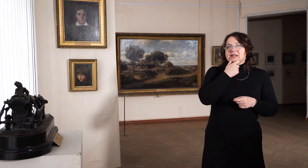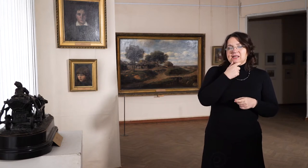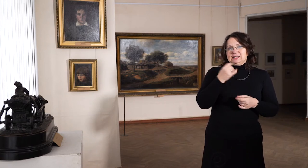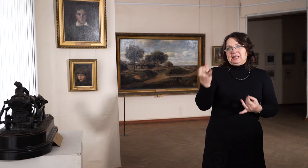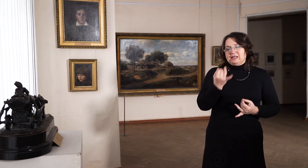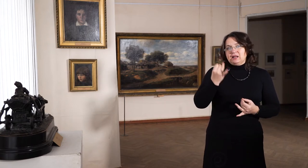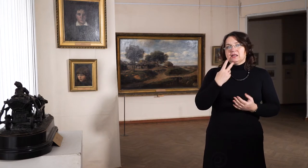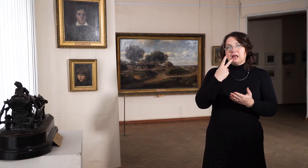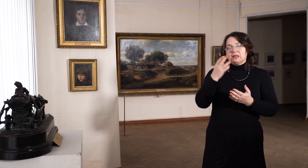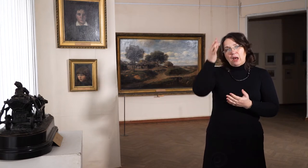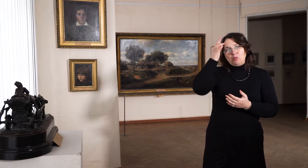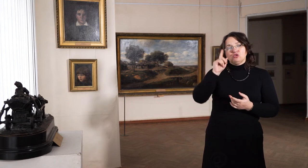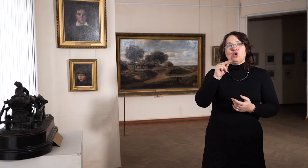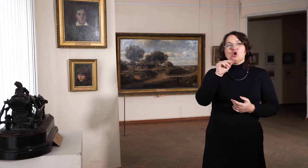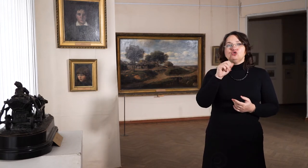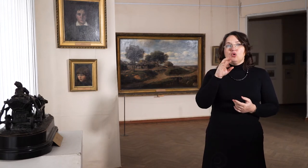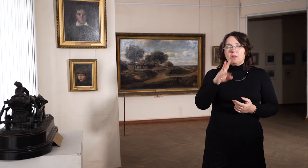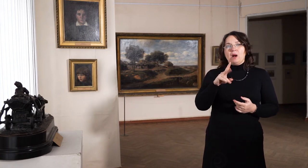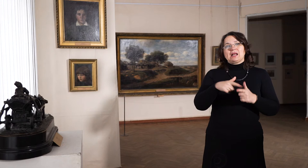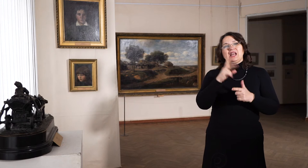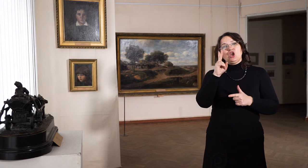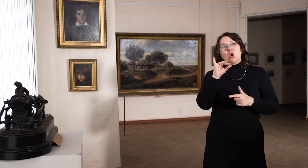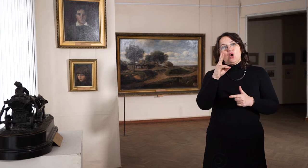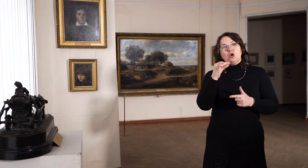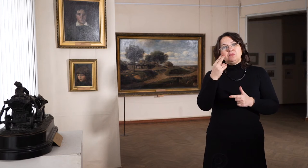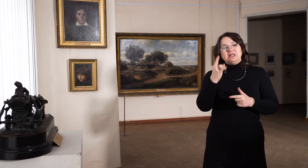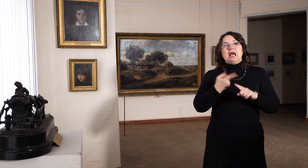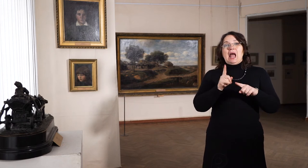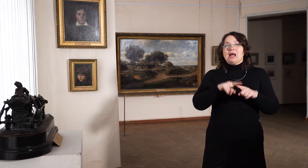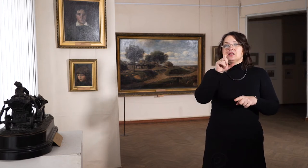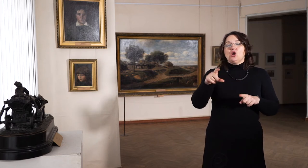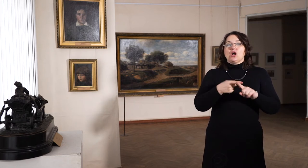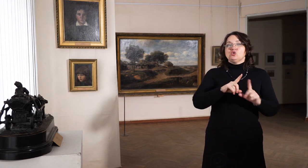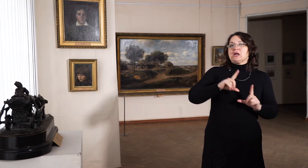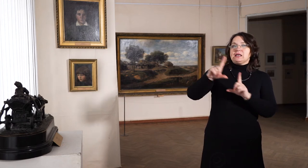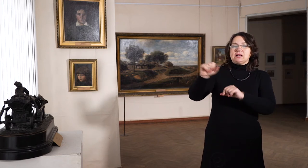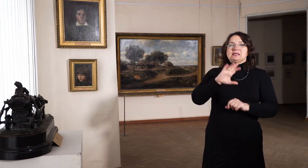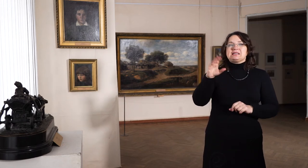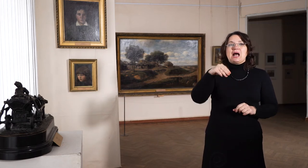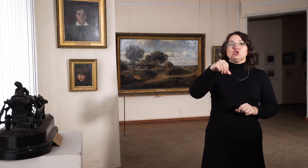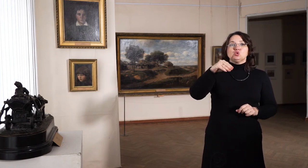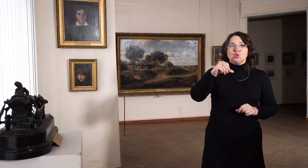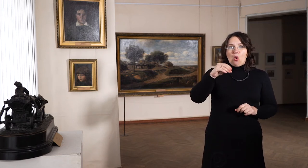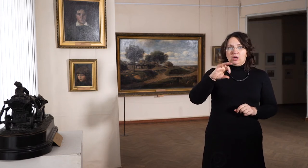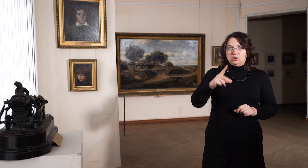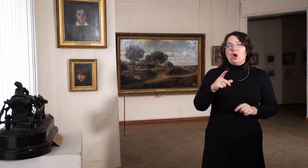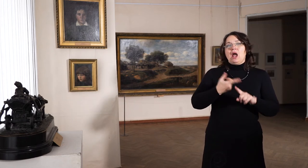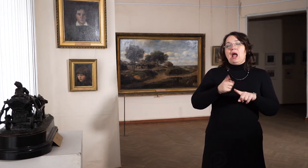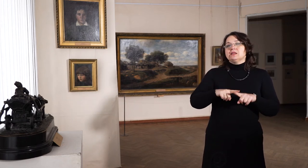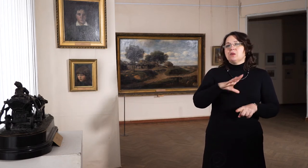чумаками или коломийцами называли людей, которые ездили за солью. Это были очень уважаемые люди. У них там был даже